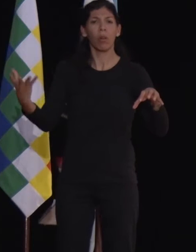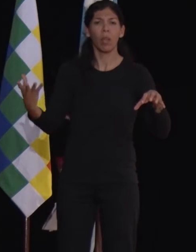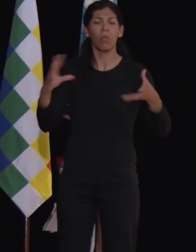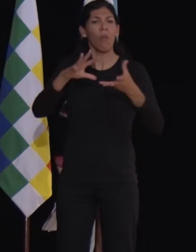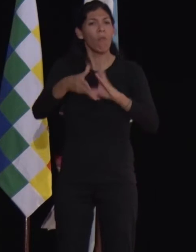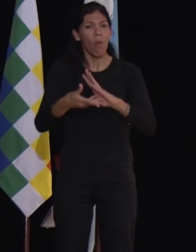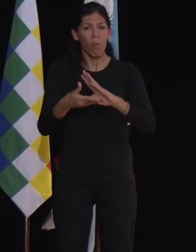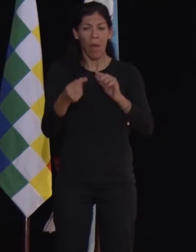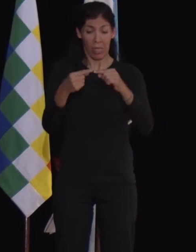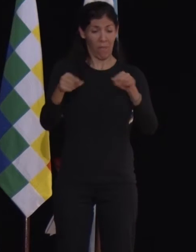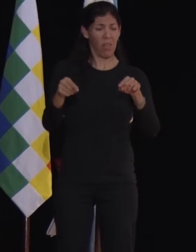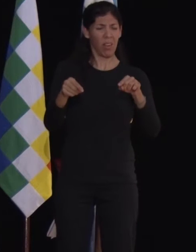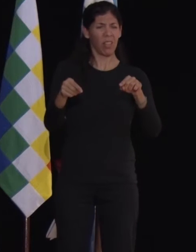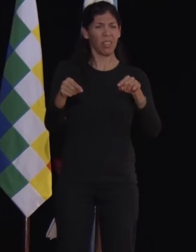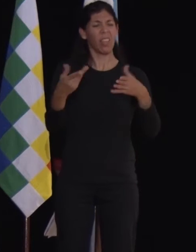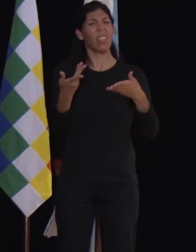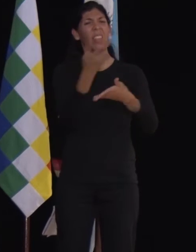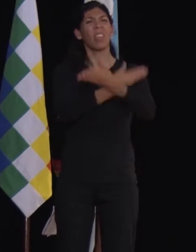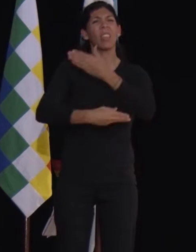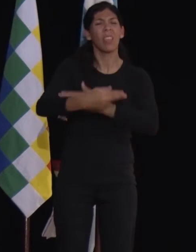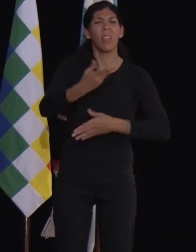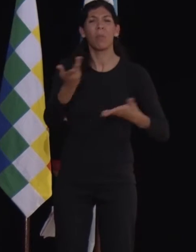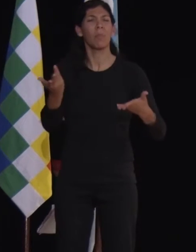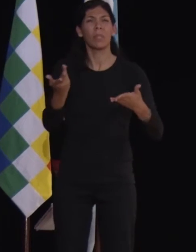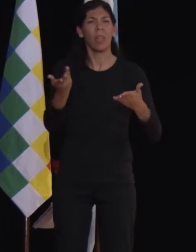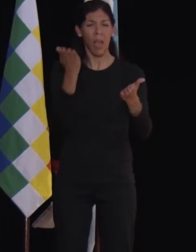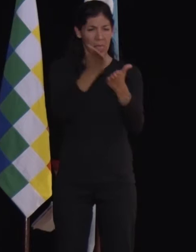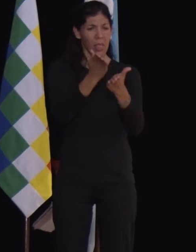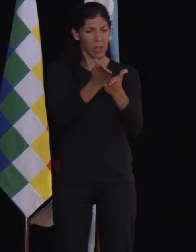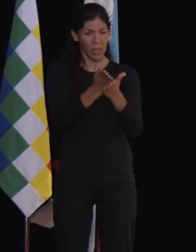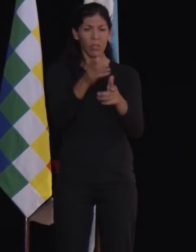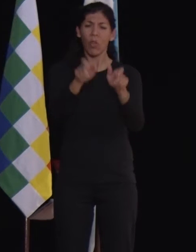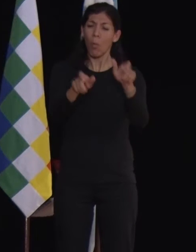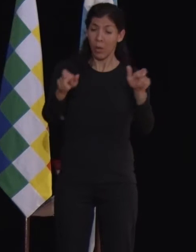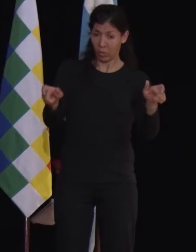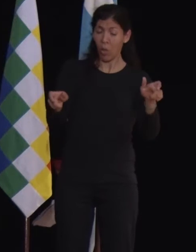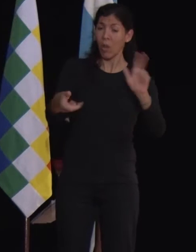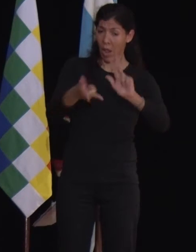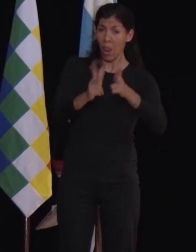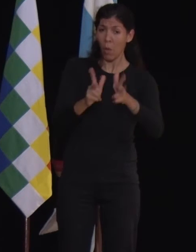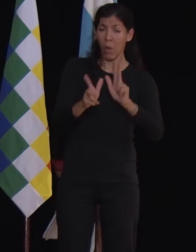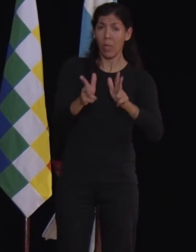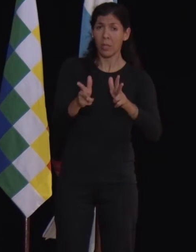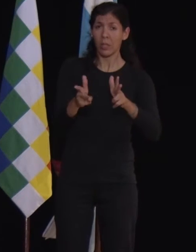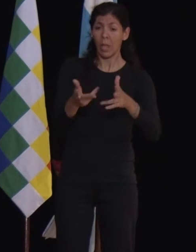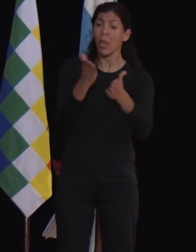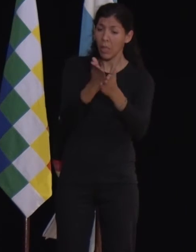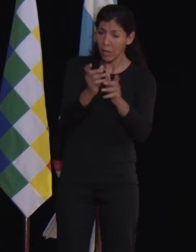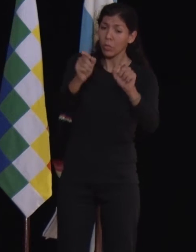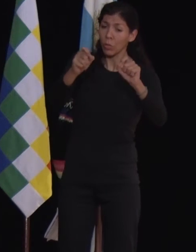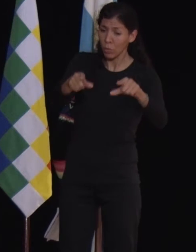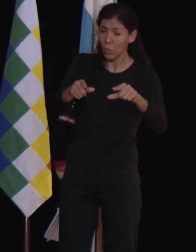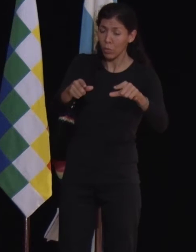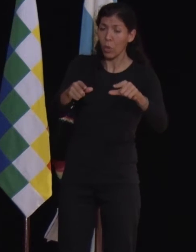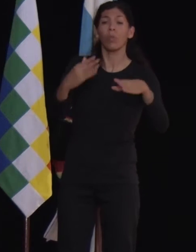diferente a la salida discapacidad y buscar que se cumpla el derecho de las personas hablantes de lengua de señas a recibir una información en su idioma